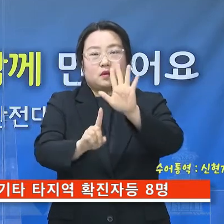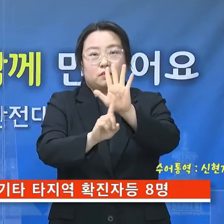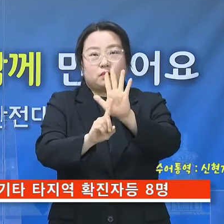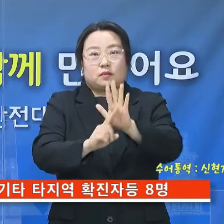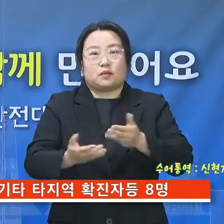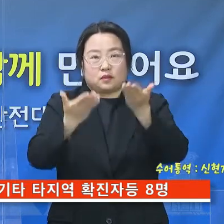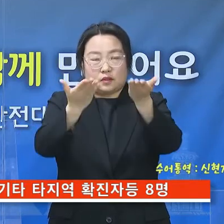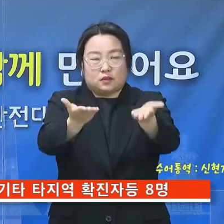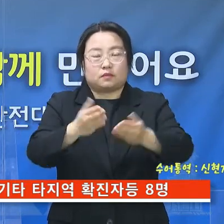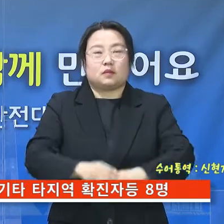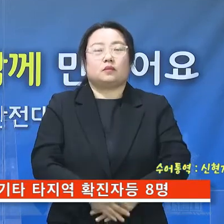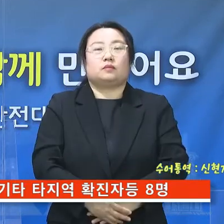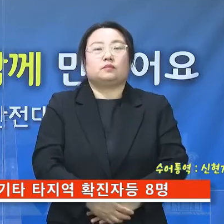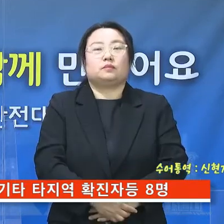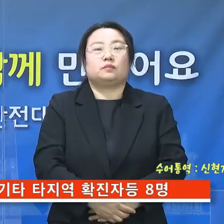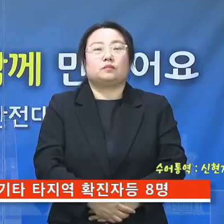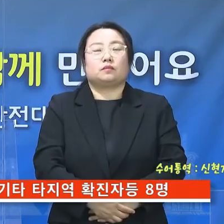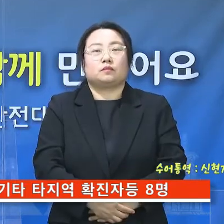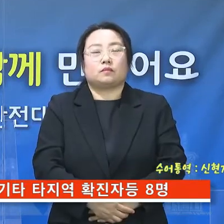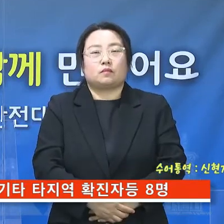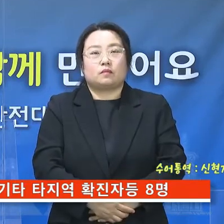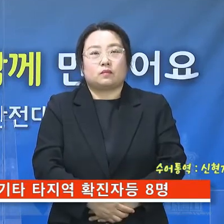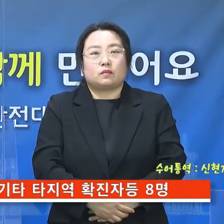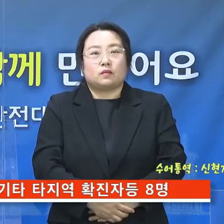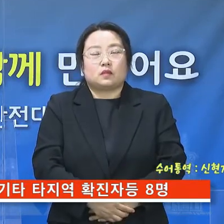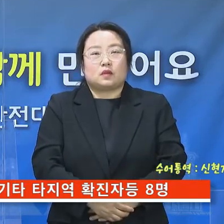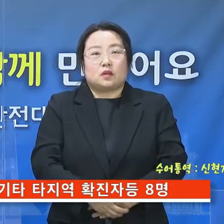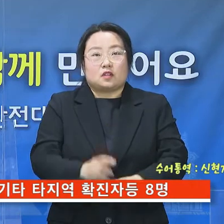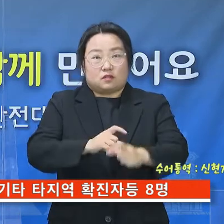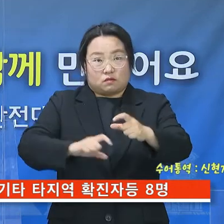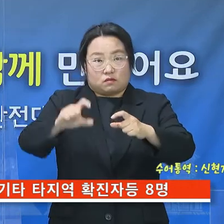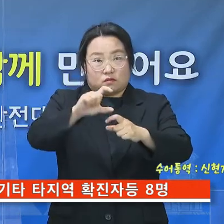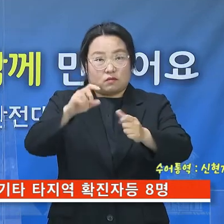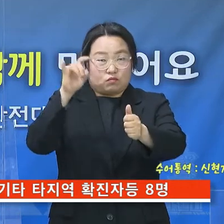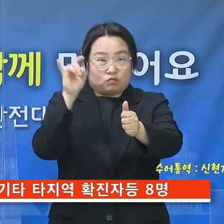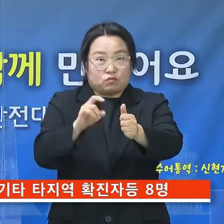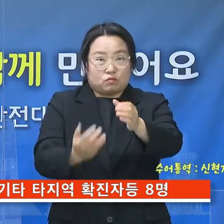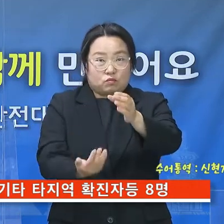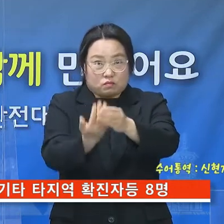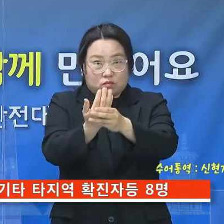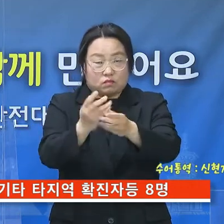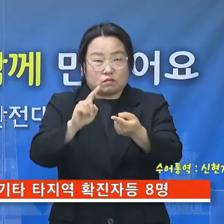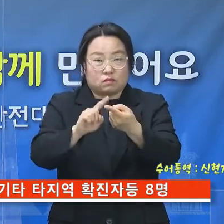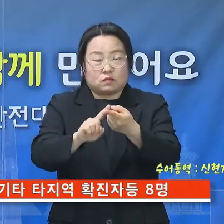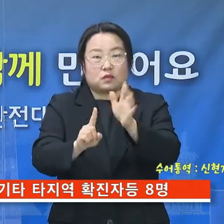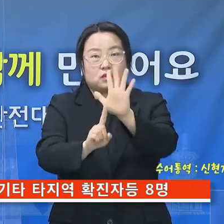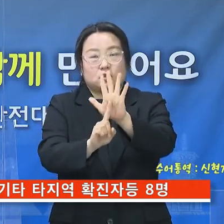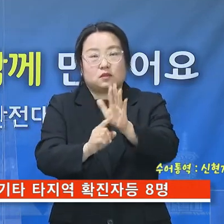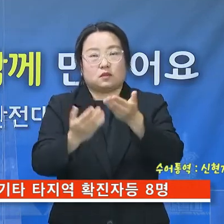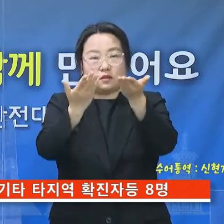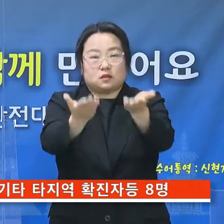별이 * 드리겠습니다 먼저 추가 확진 자 발생 현황에 대해서 말씀드리겠습니다